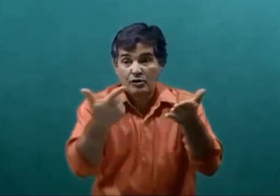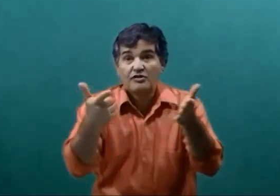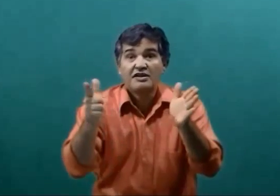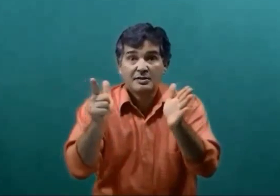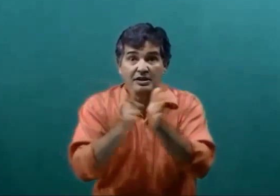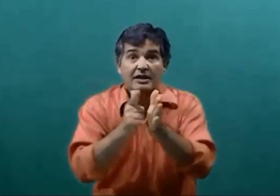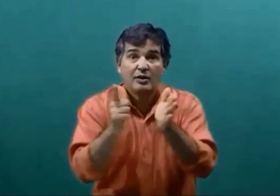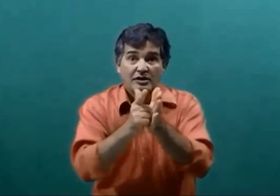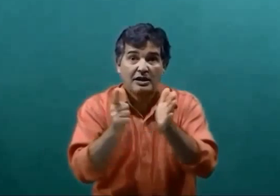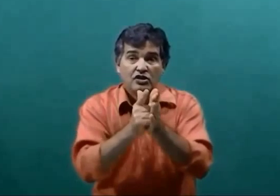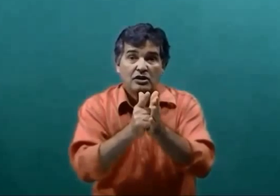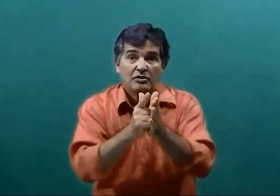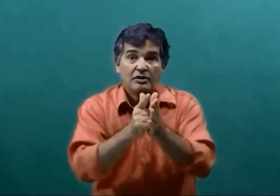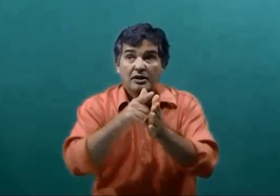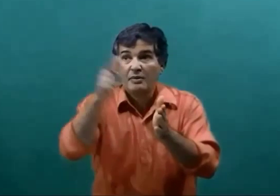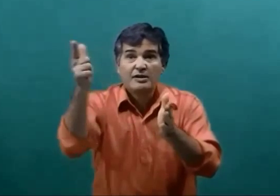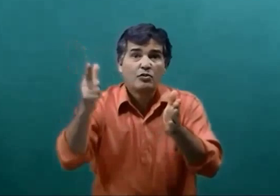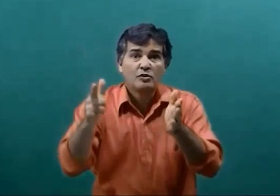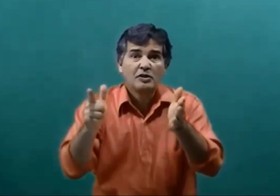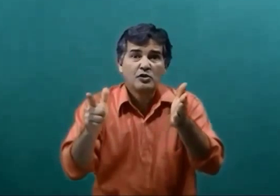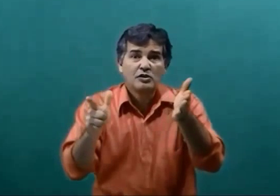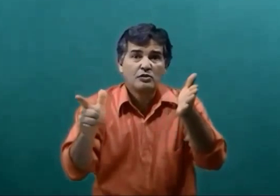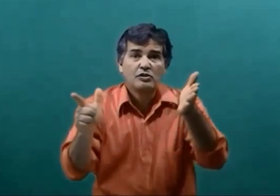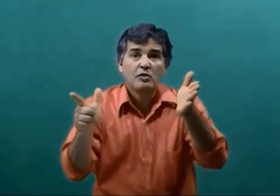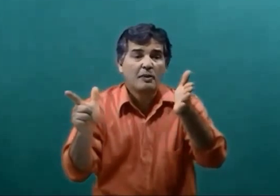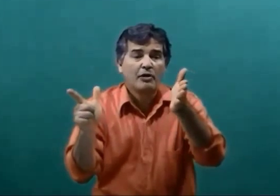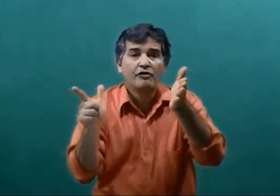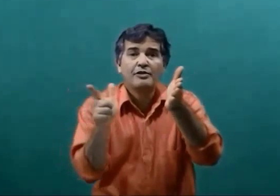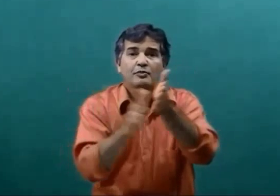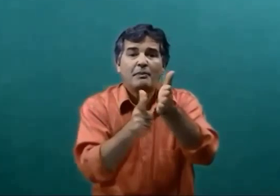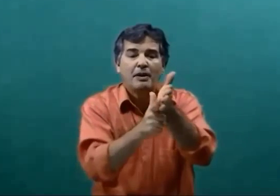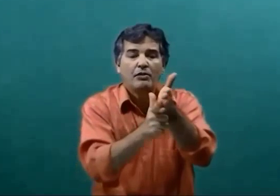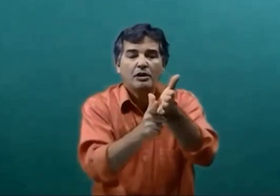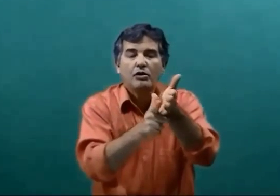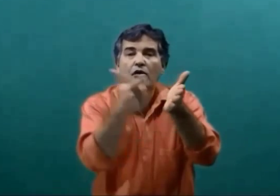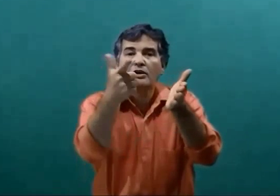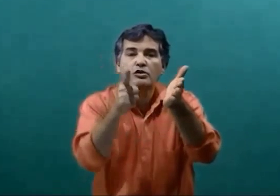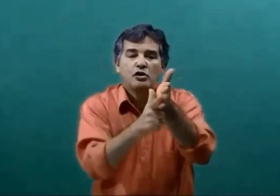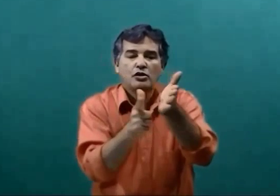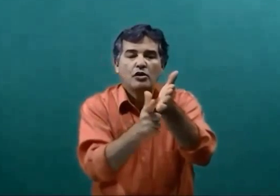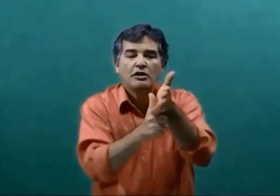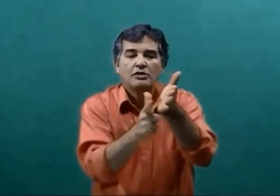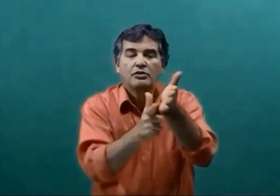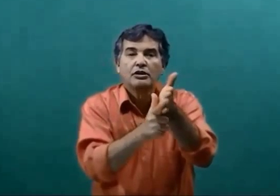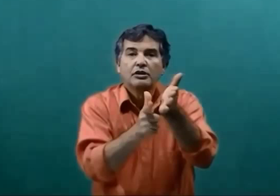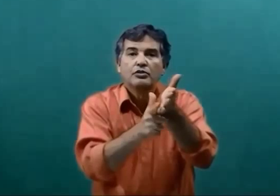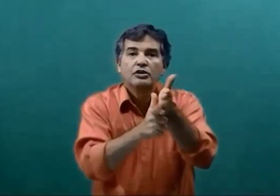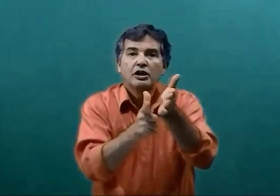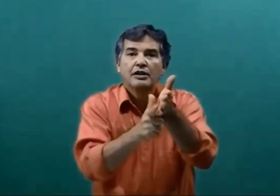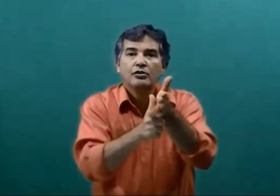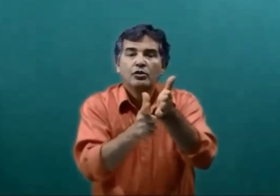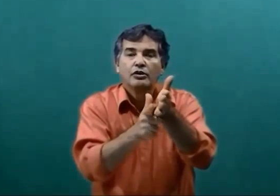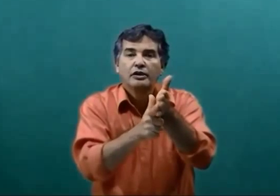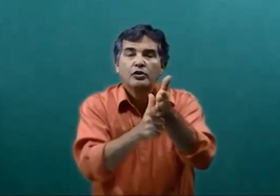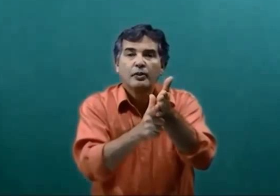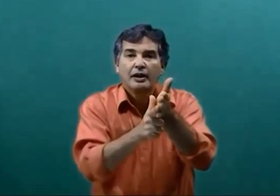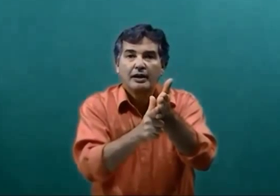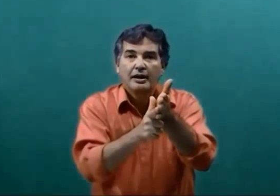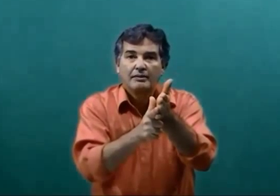nós fazemos aqui na nossa região. Mas algumas pessoas no São Paulo fazem papel colocando só tocando no indicador e no polegar.